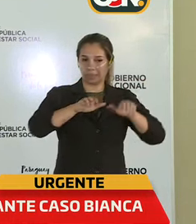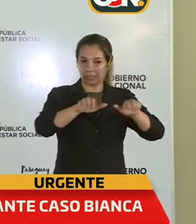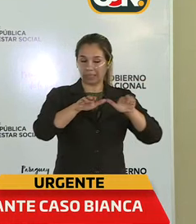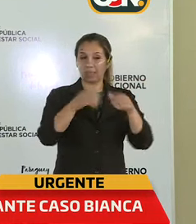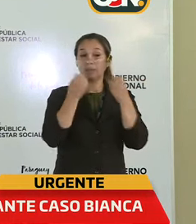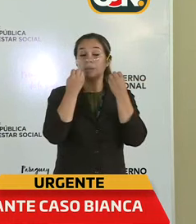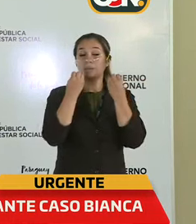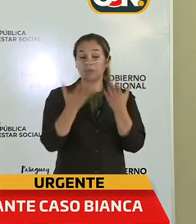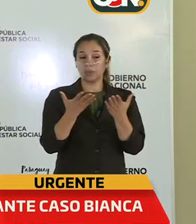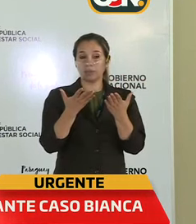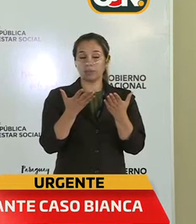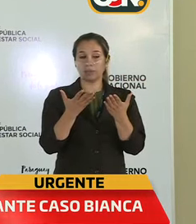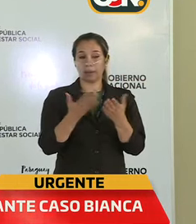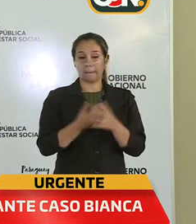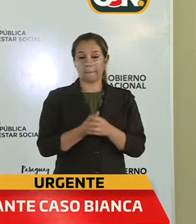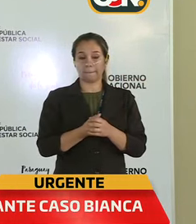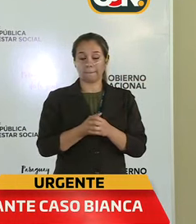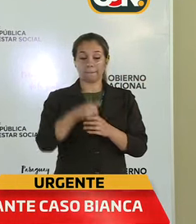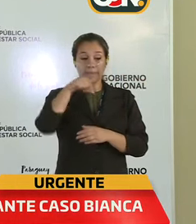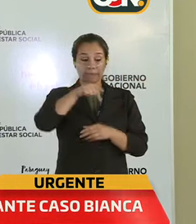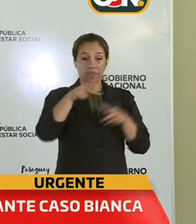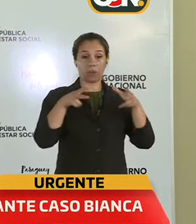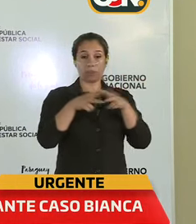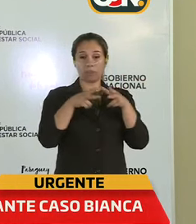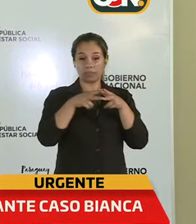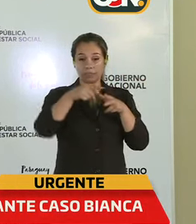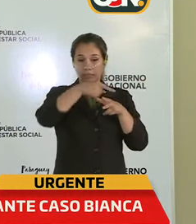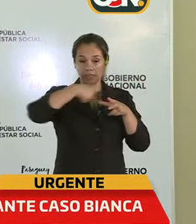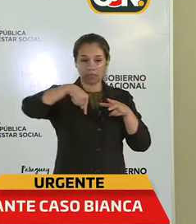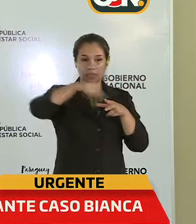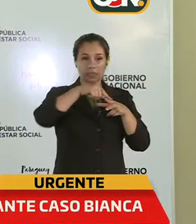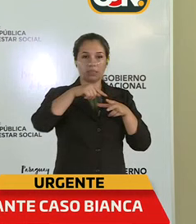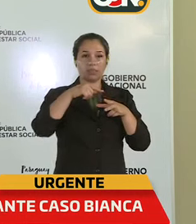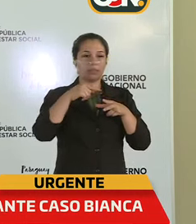Entonces, este comité está funcionando.